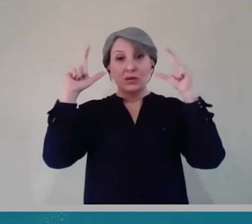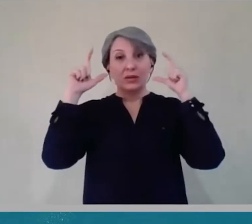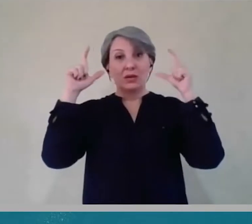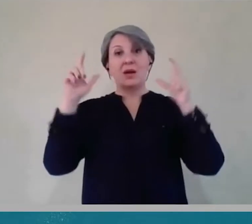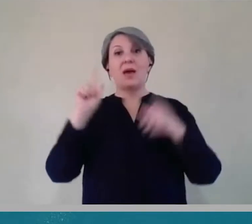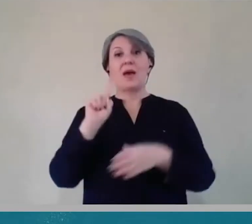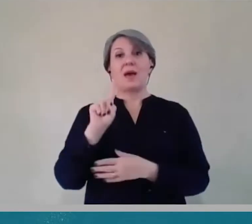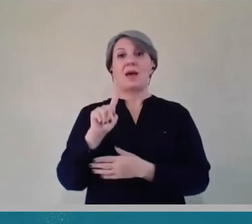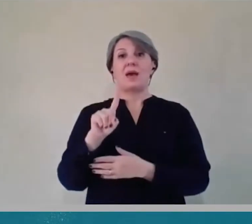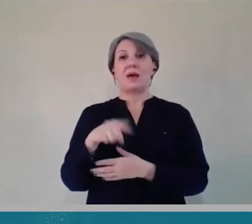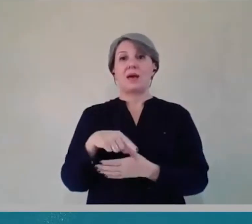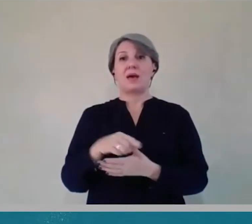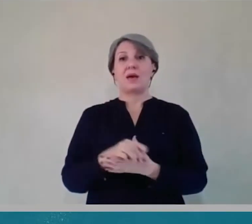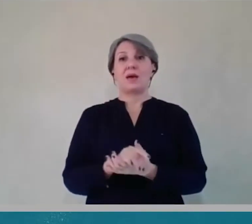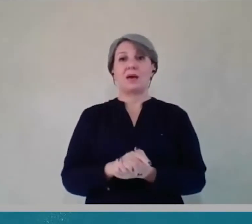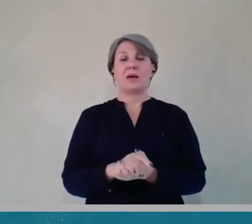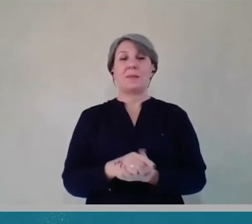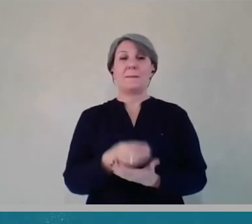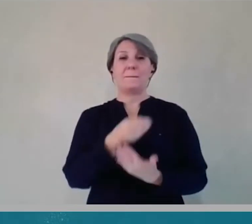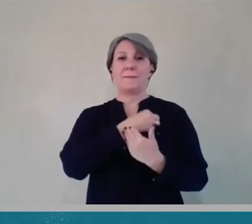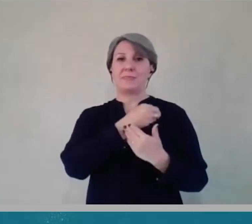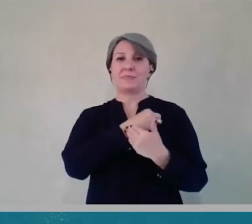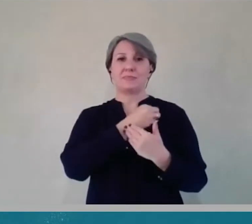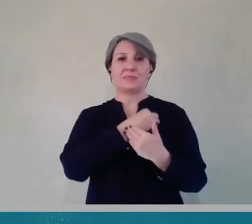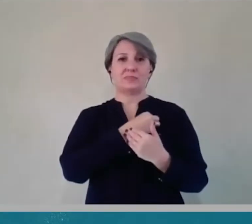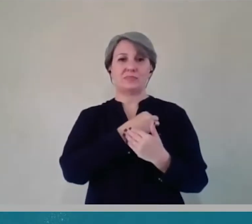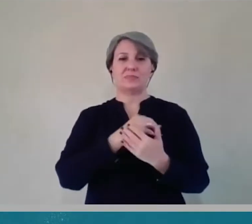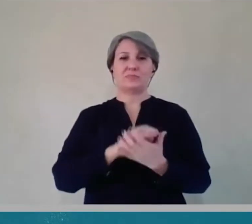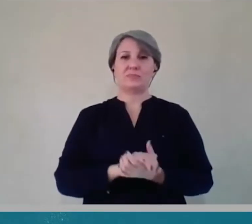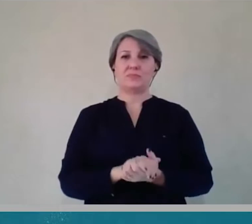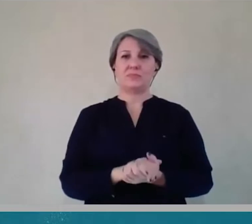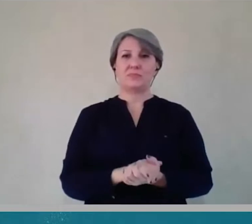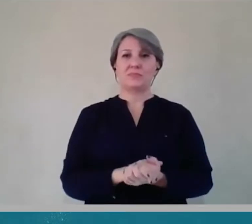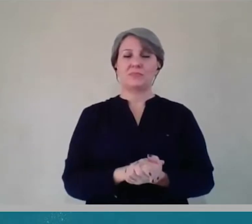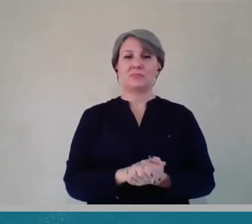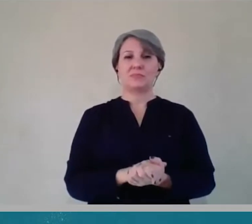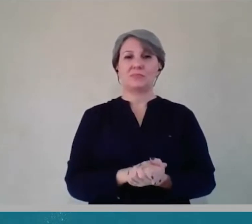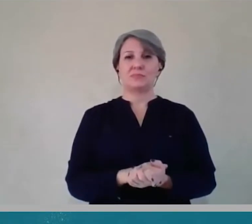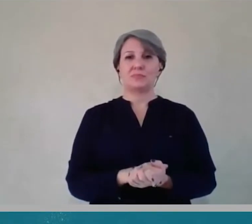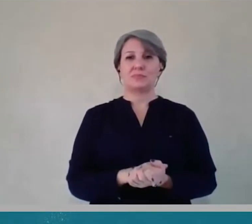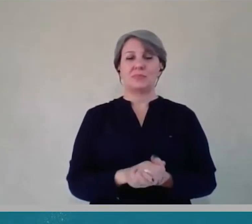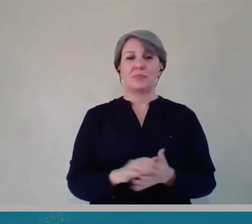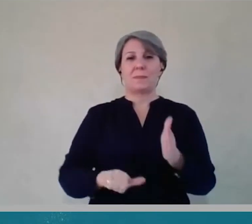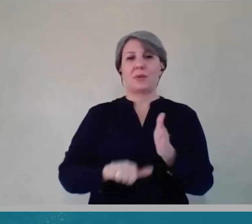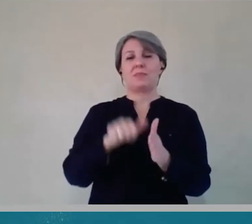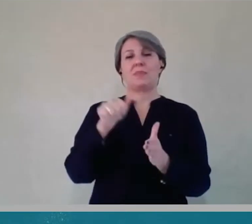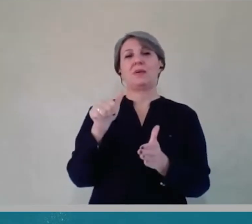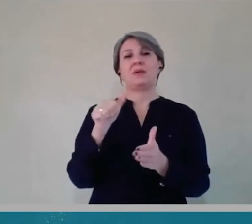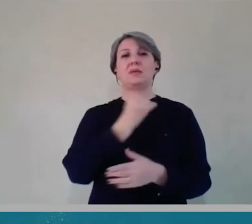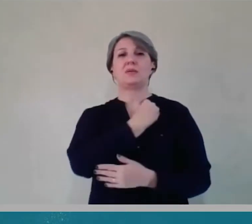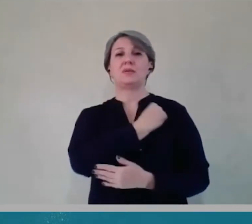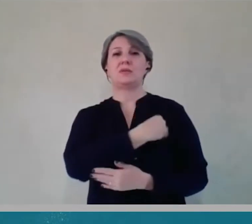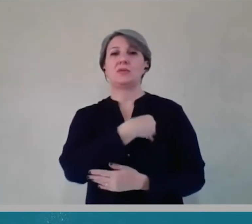Não a alimente. E 1 João 2.